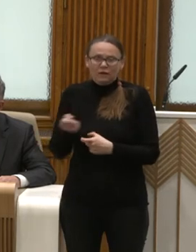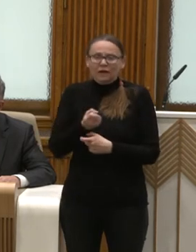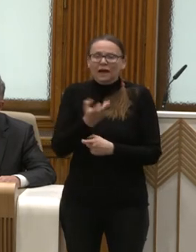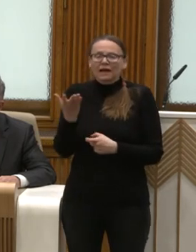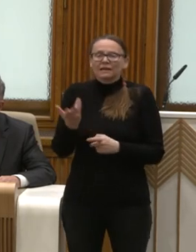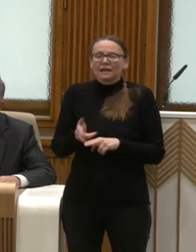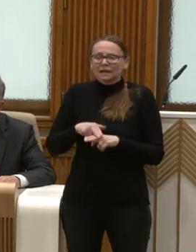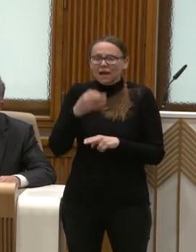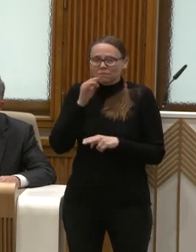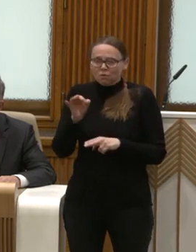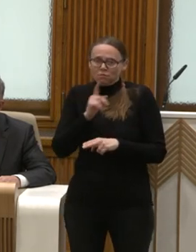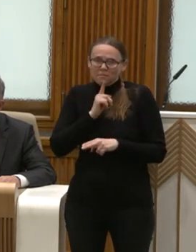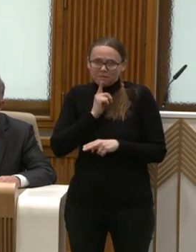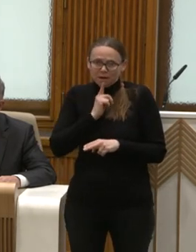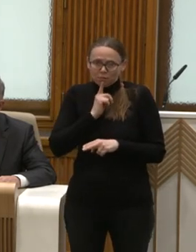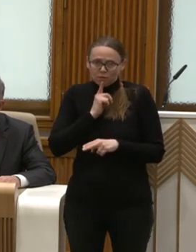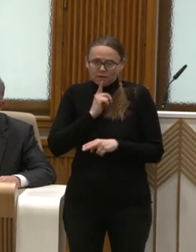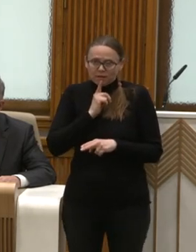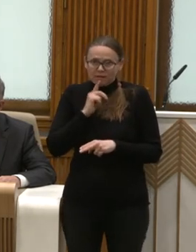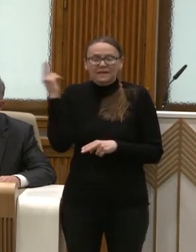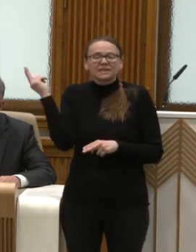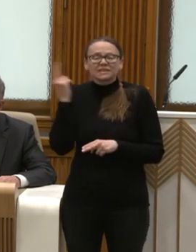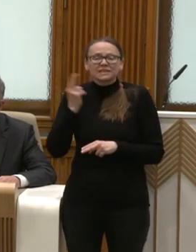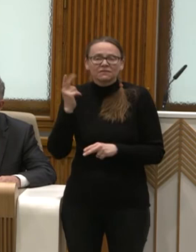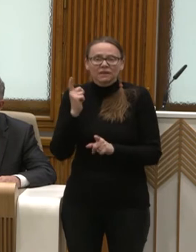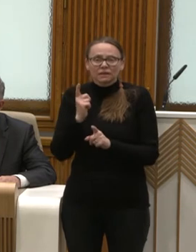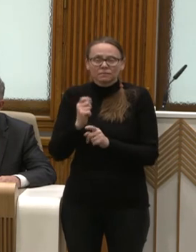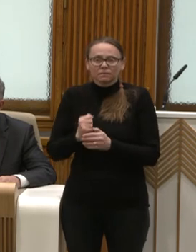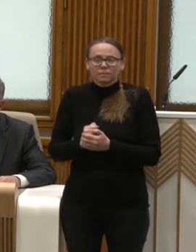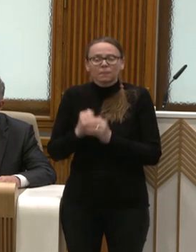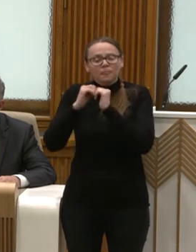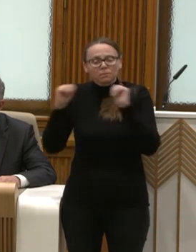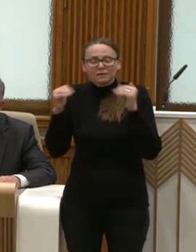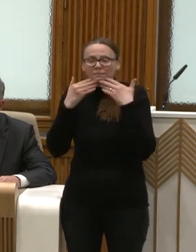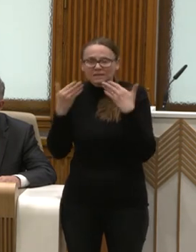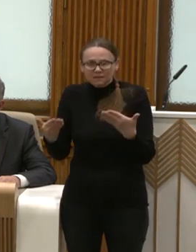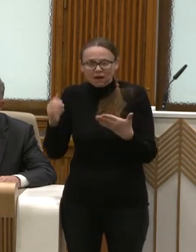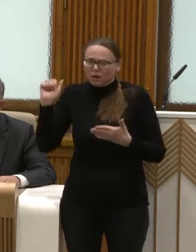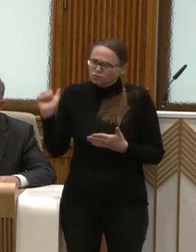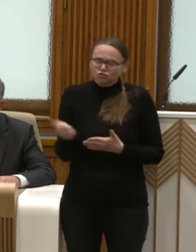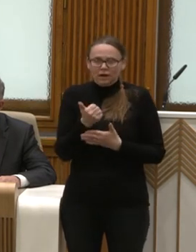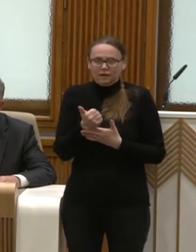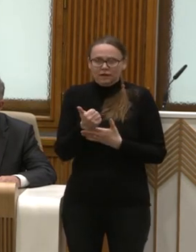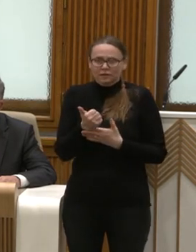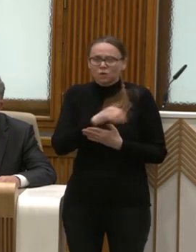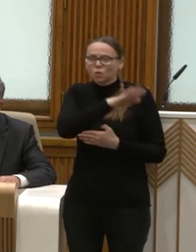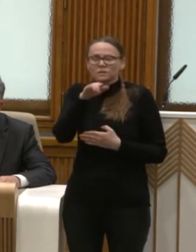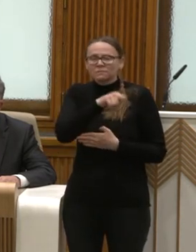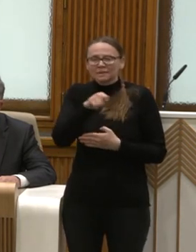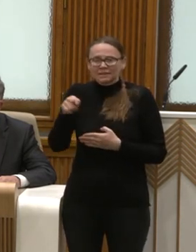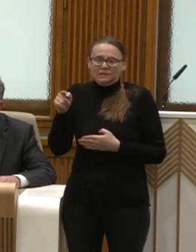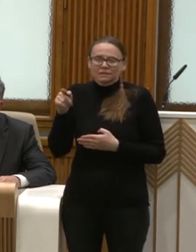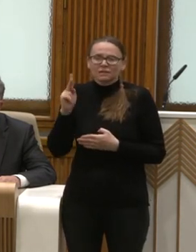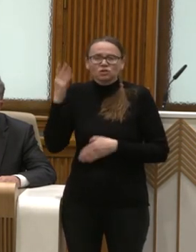najbolj primankuje. In seveda posebna zahvala še enkrat vsem tistim, ki so